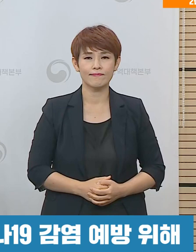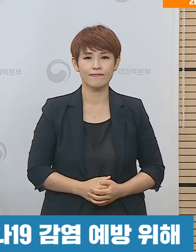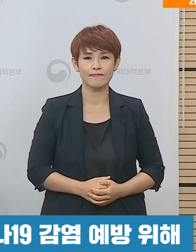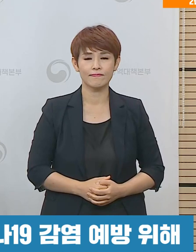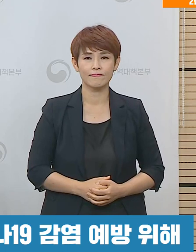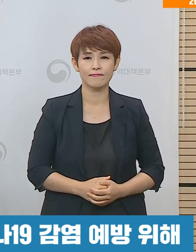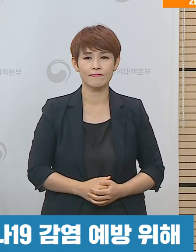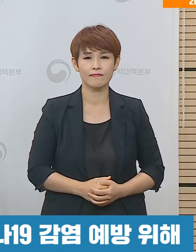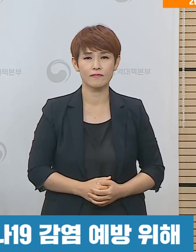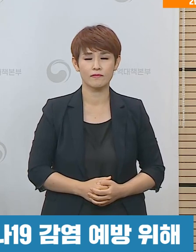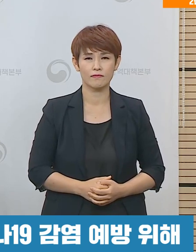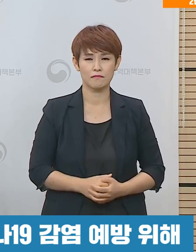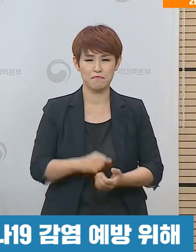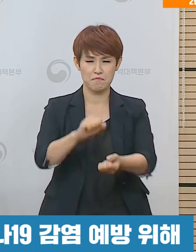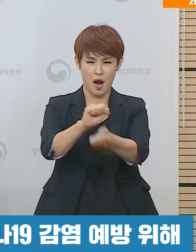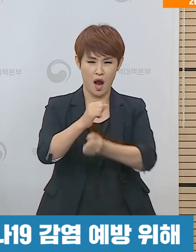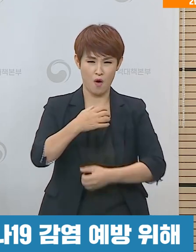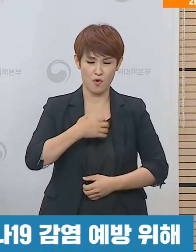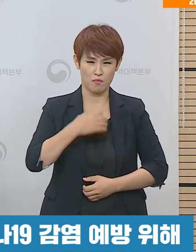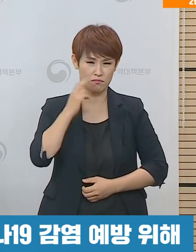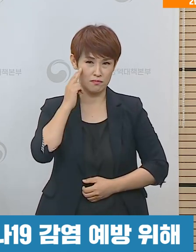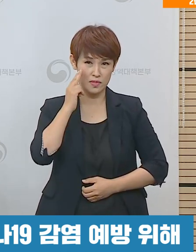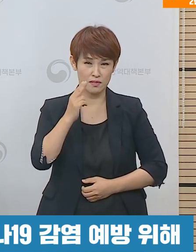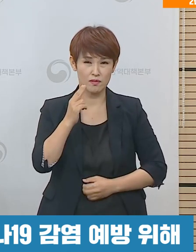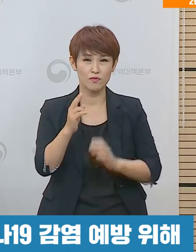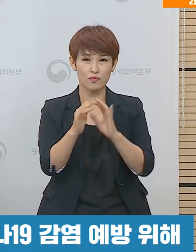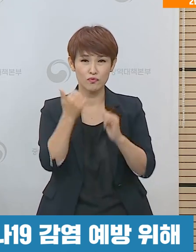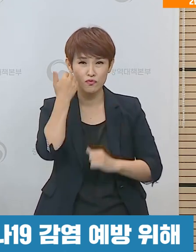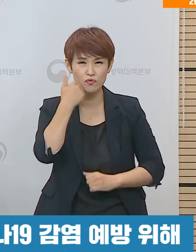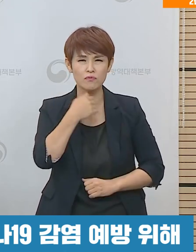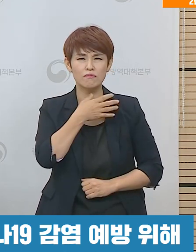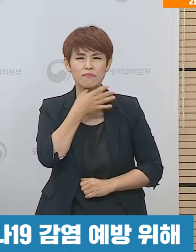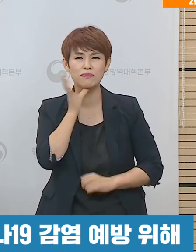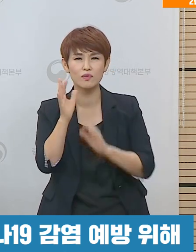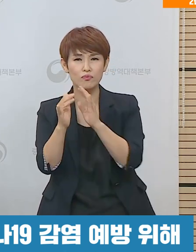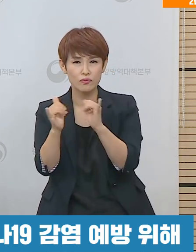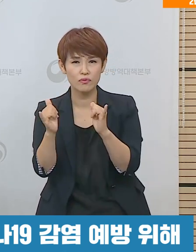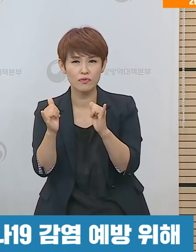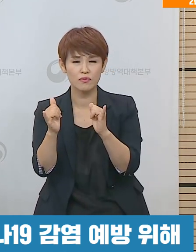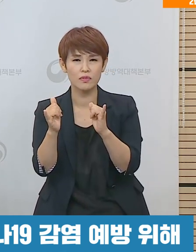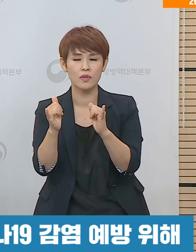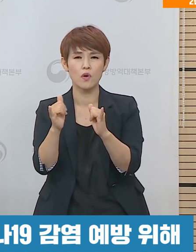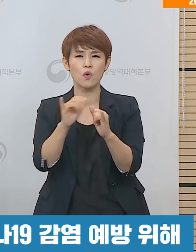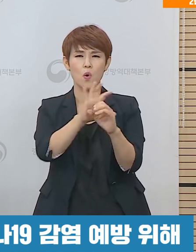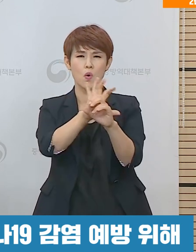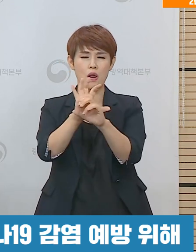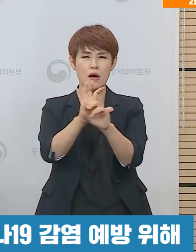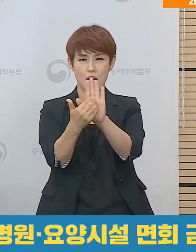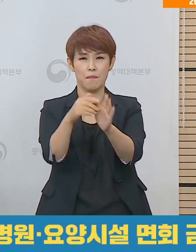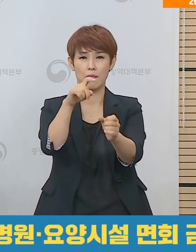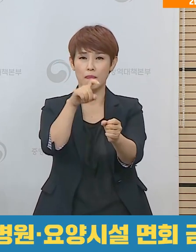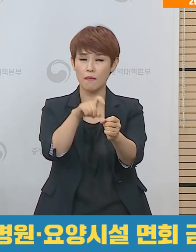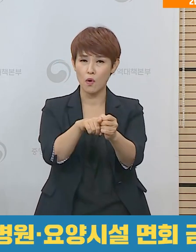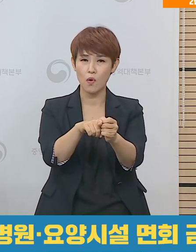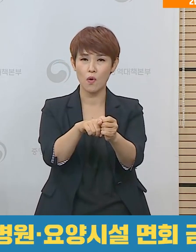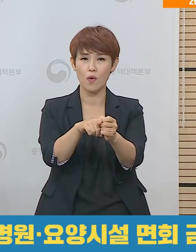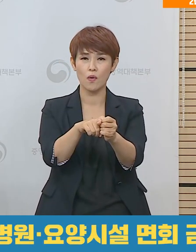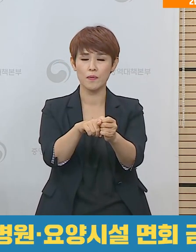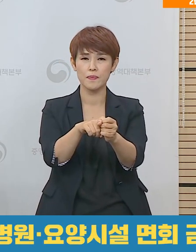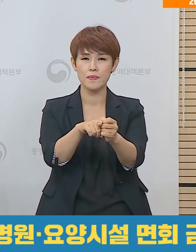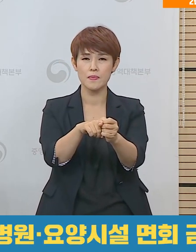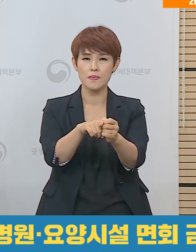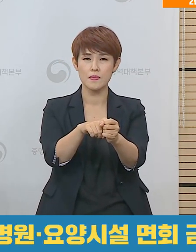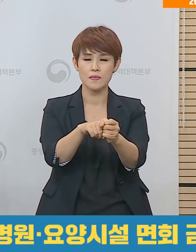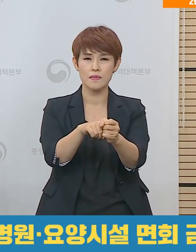특별히 고위험군이라고 할 수 있는 고령층의 경우 코로나19 감염 예방을 위해서 주로